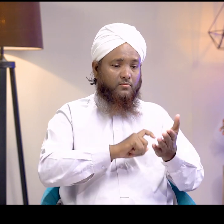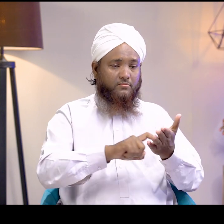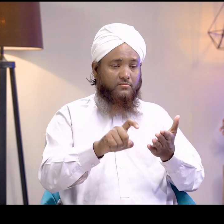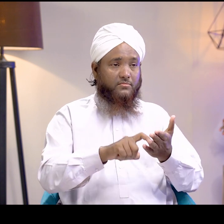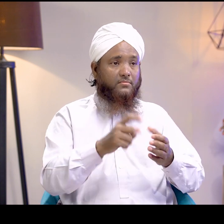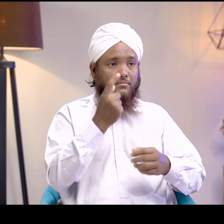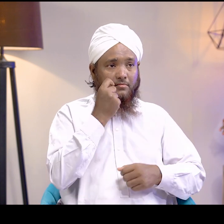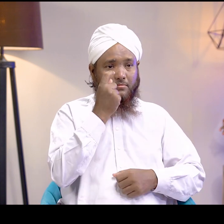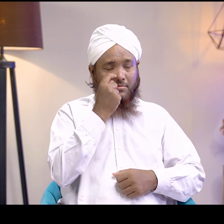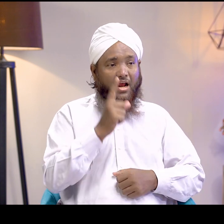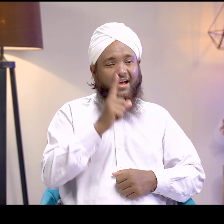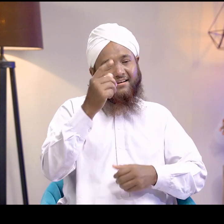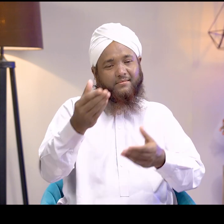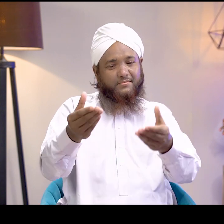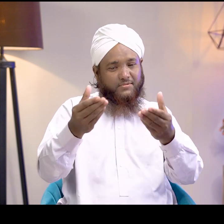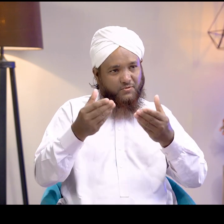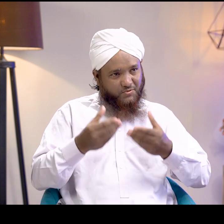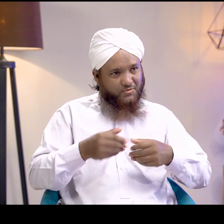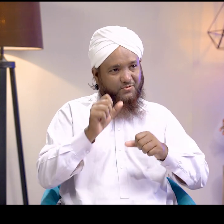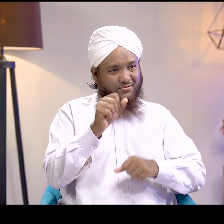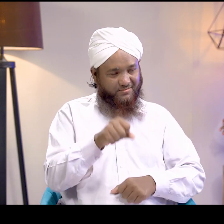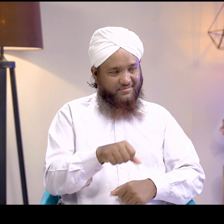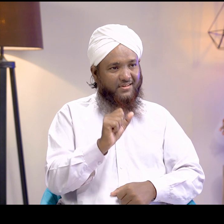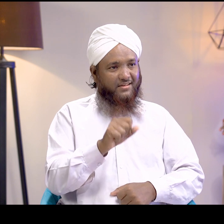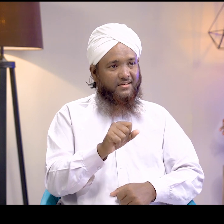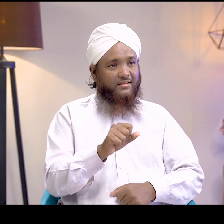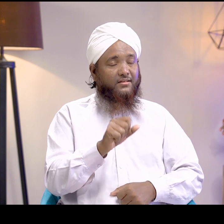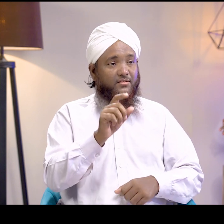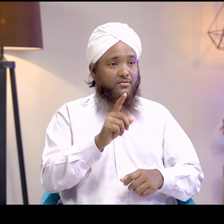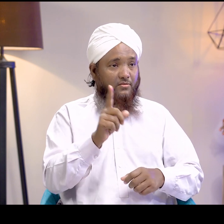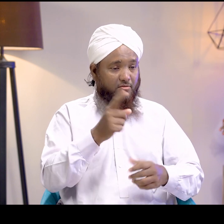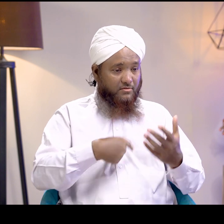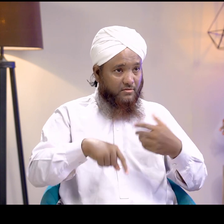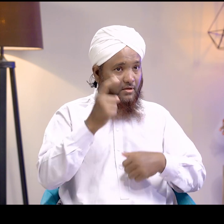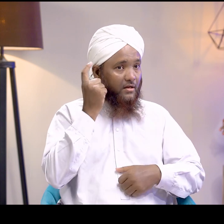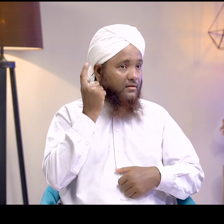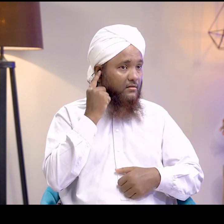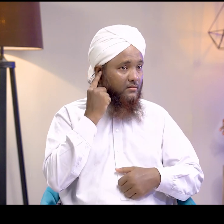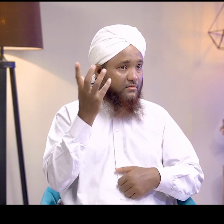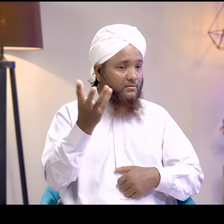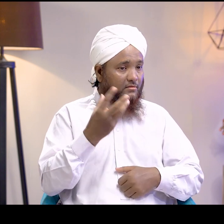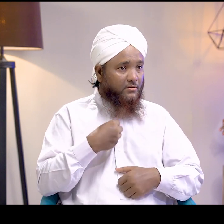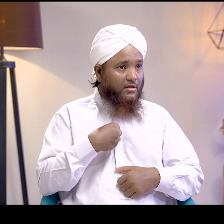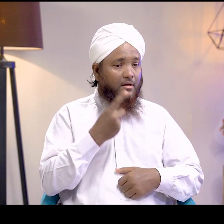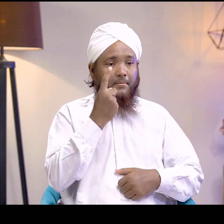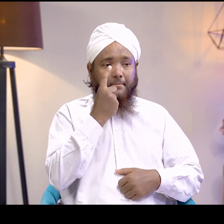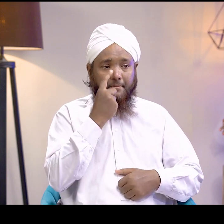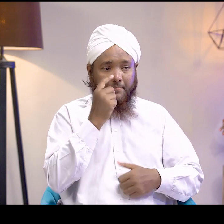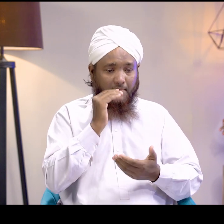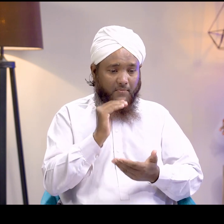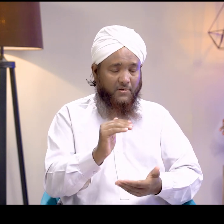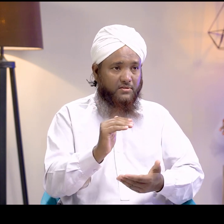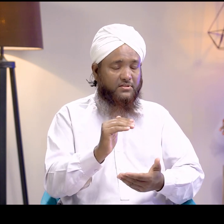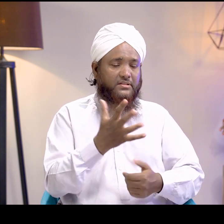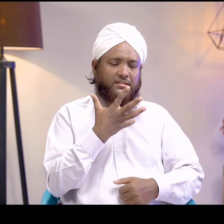बच्चा हो या बच्ची हो दोनों ही अल्लाह पाक की जो है व नेमत है तो लिहाजा यह सुनकर के बच्ची है अब